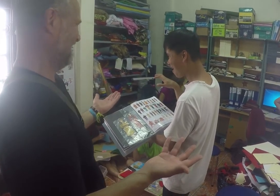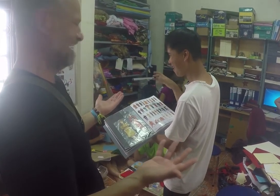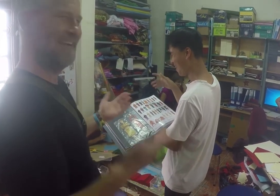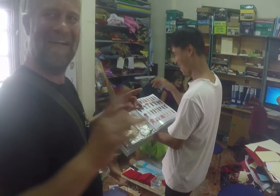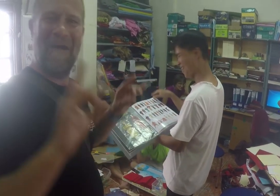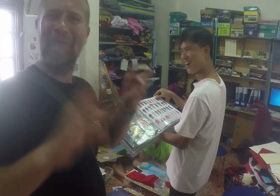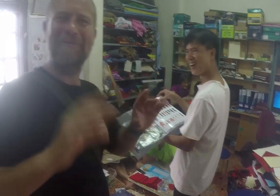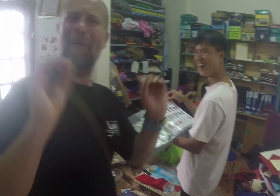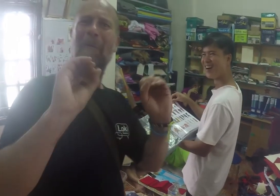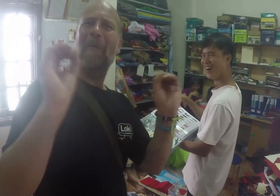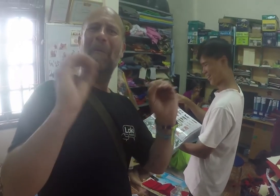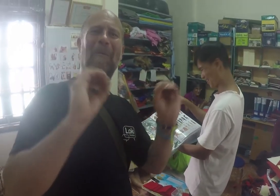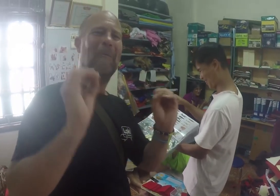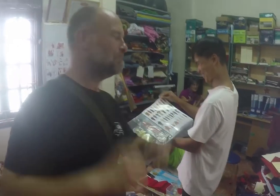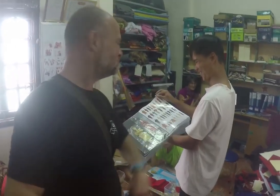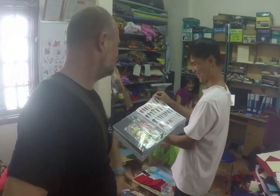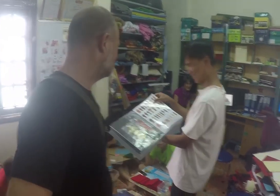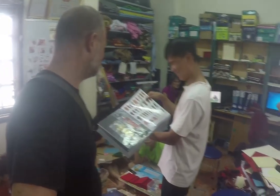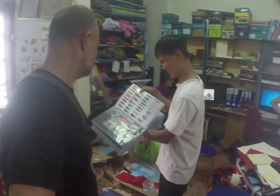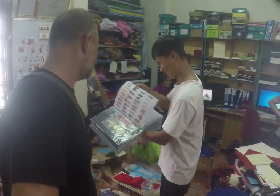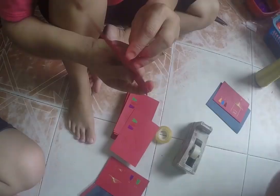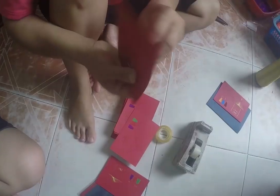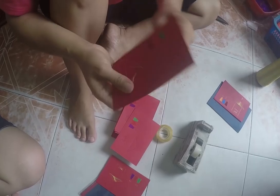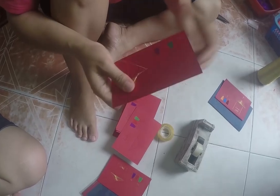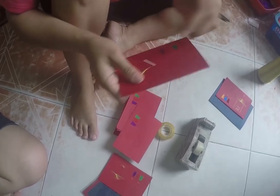Tracht? Ups, Australien fehlt!